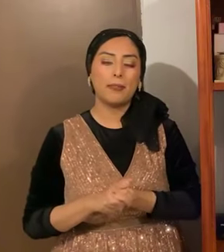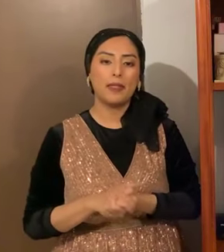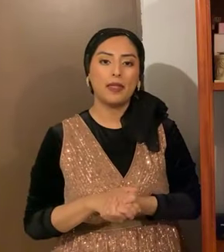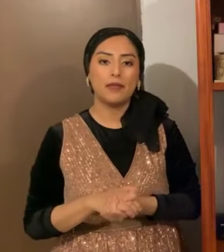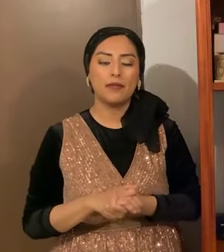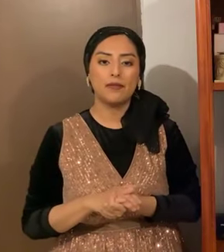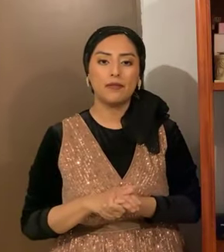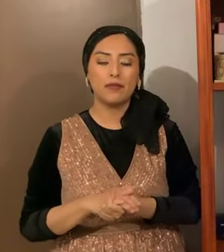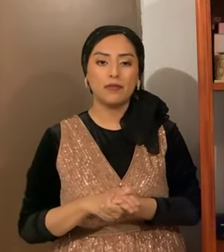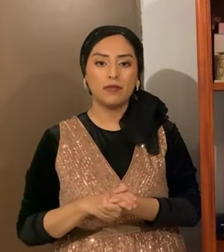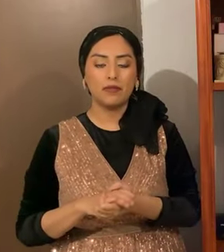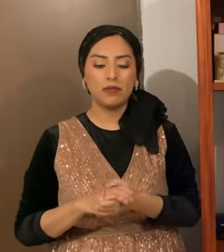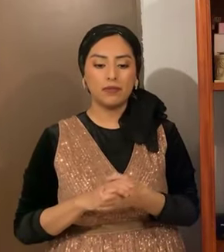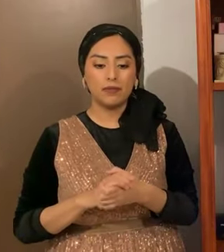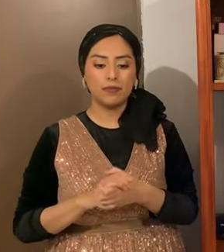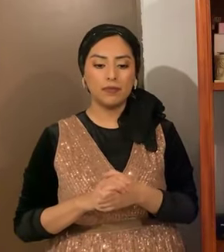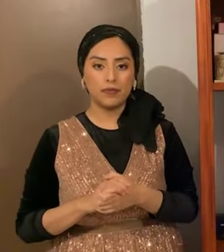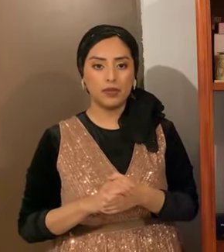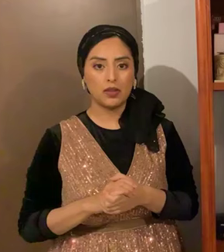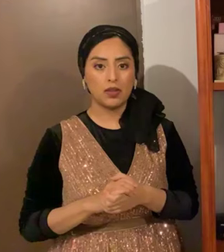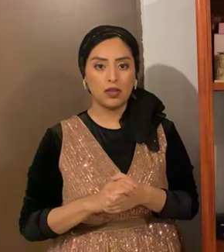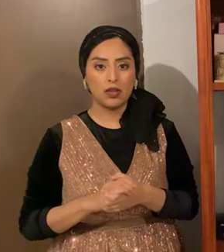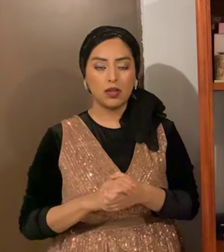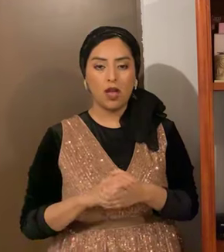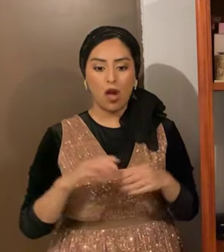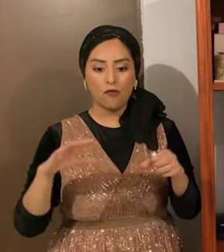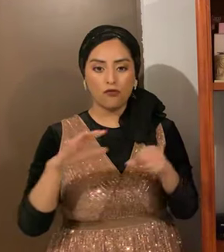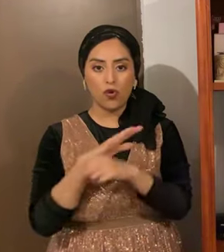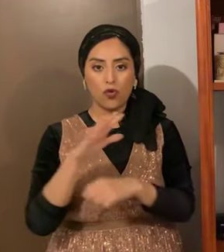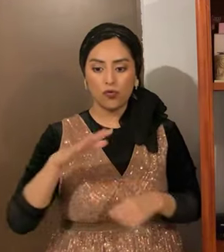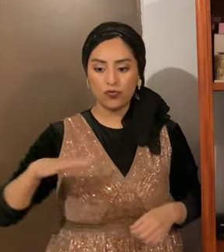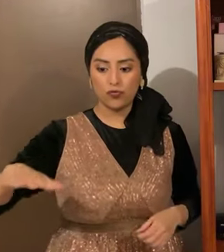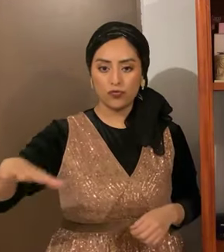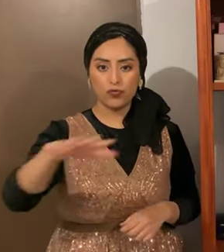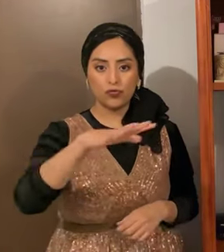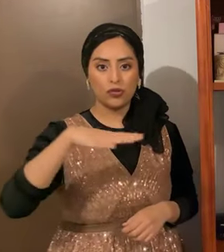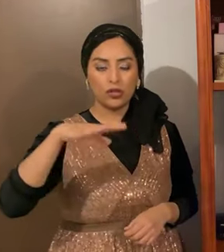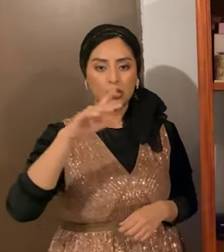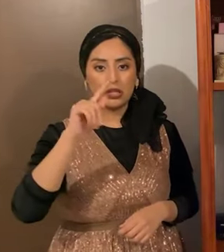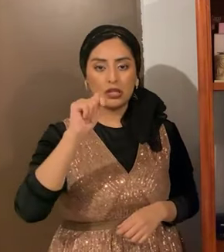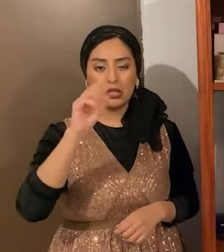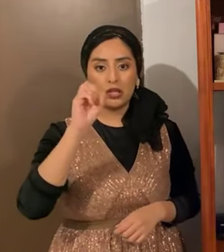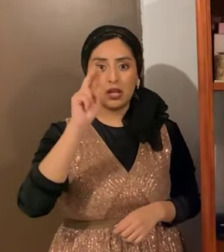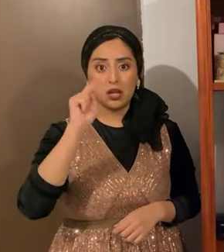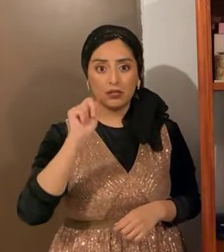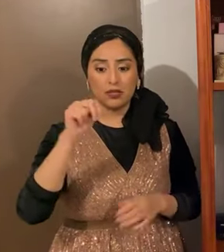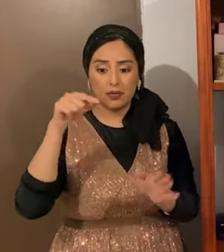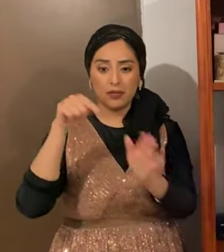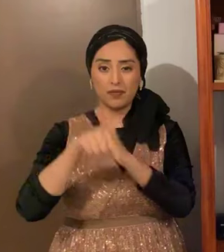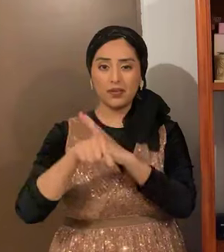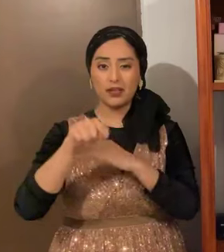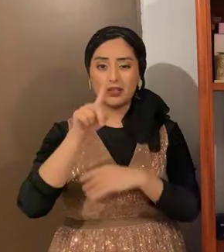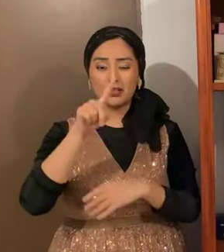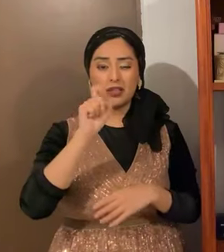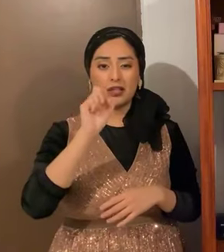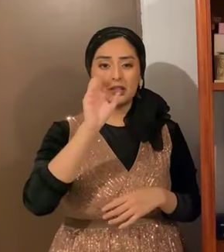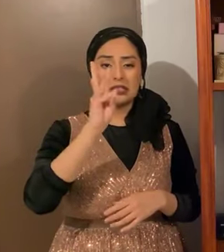Bueno, acribillan a una aldea entera y matan a 162 personas.